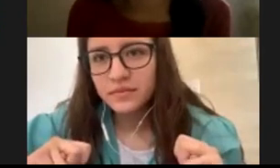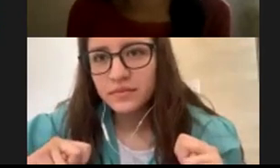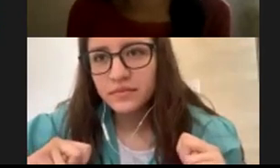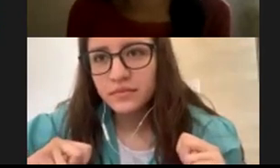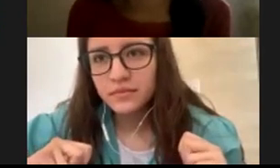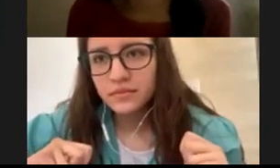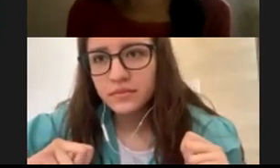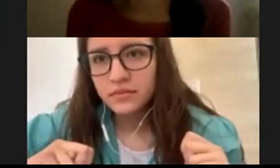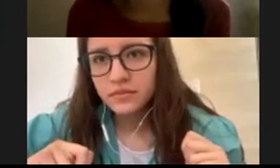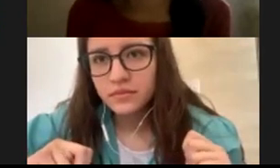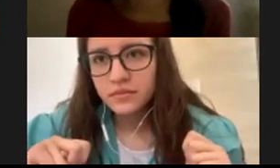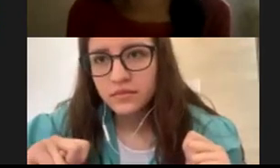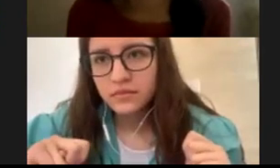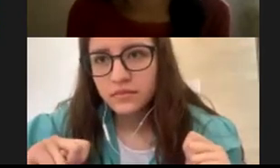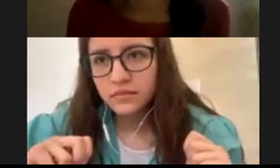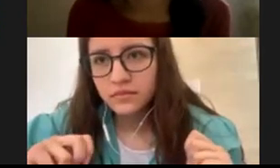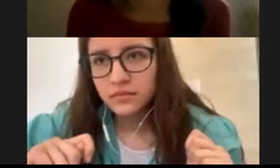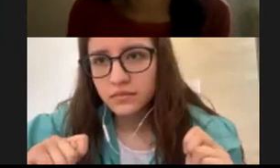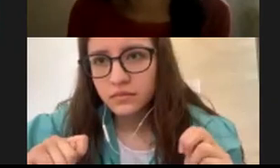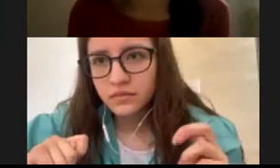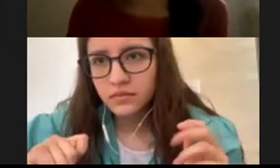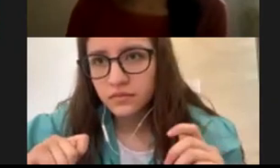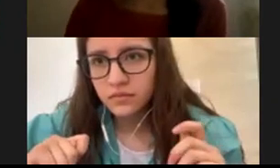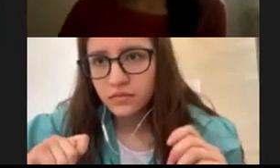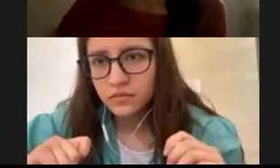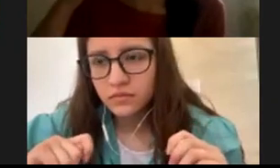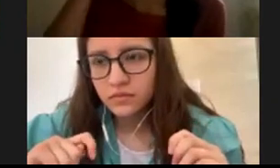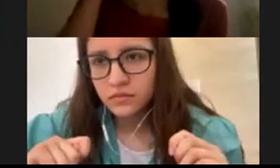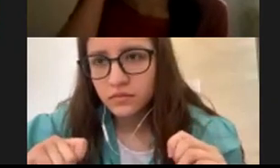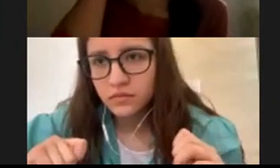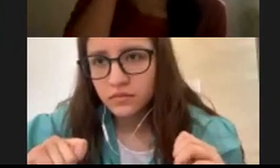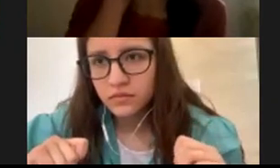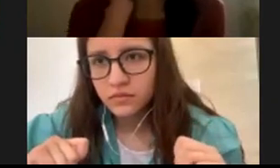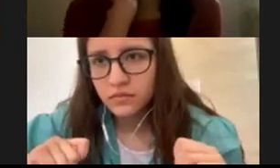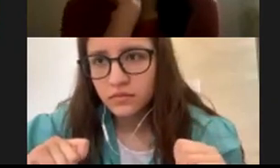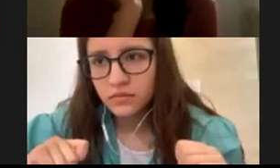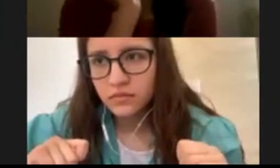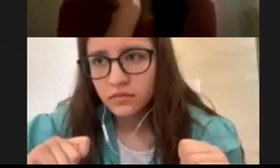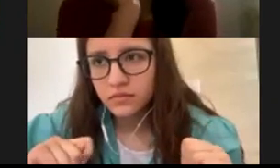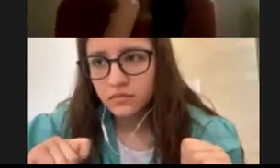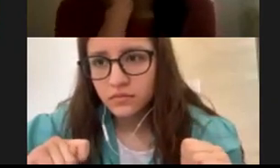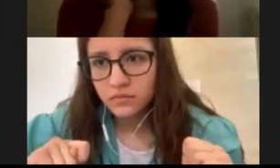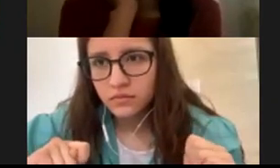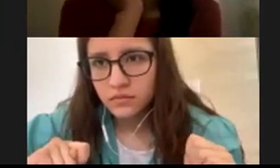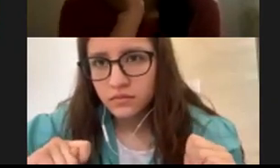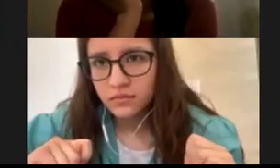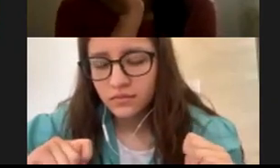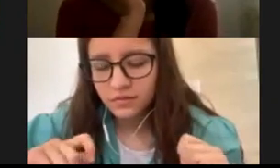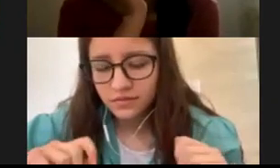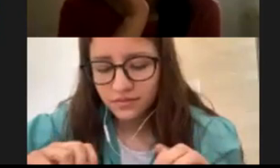porque me decía la licenciada que hay muchos que se tienen que desconectar por sus clases que tiene. Entonces, pues, se dio